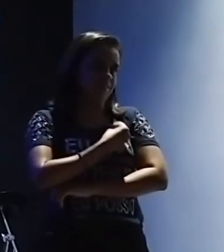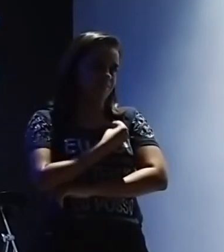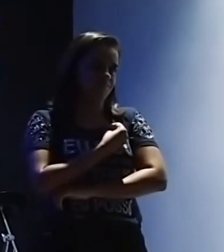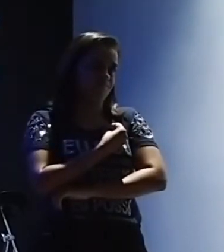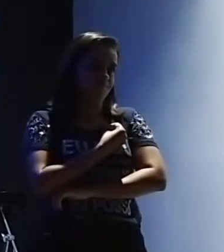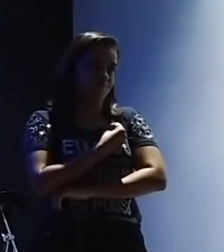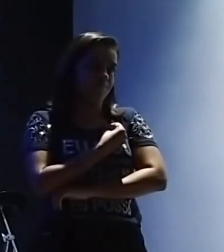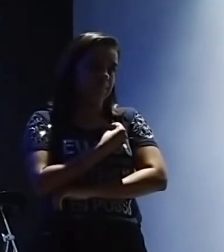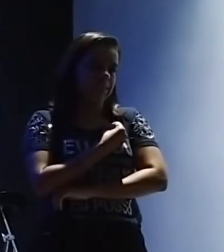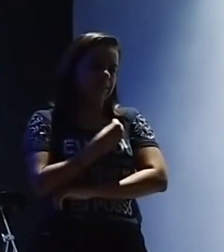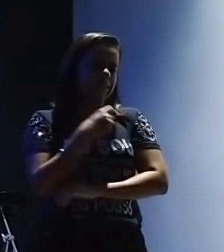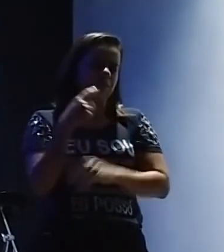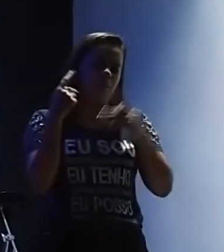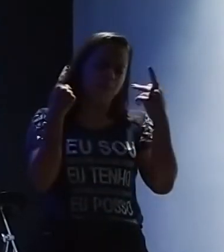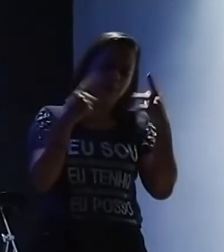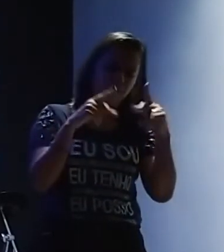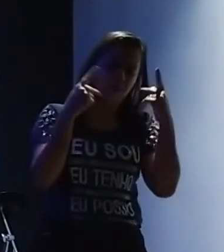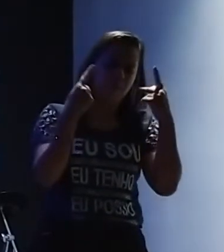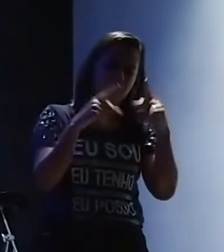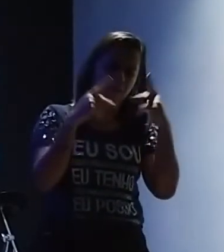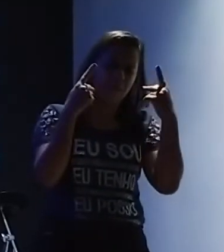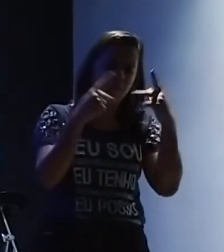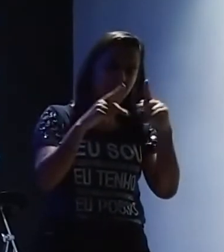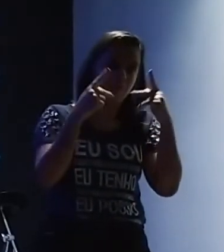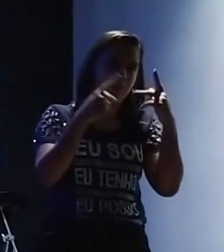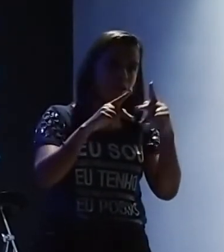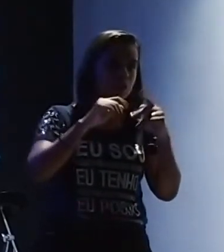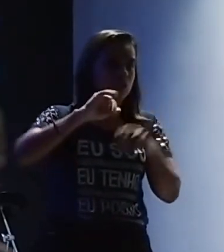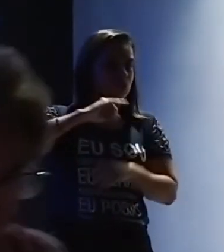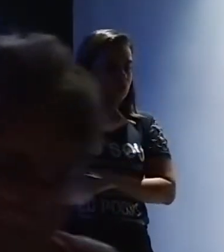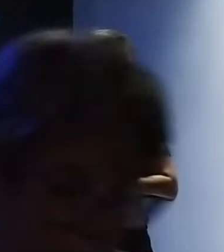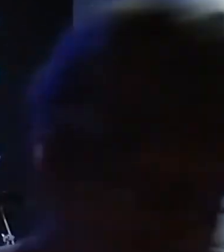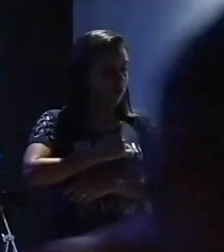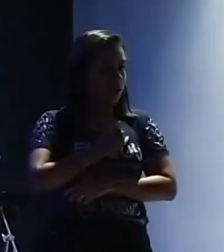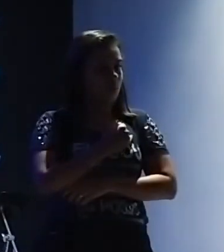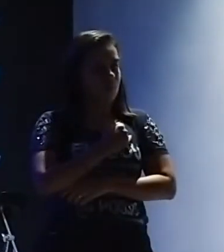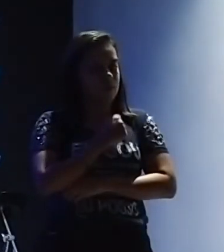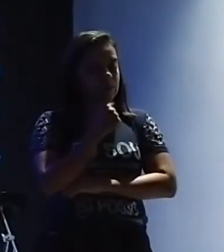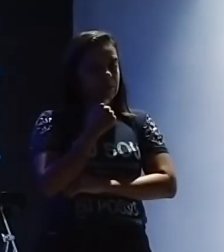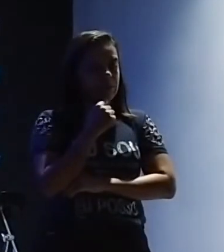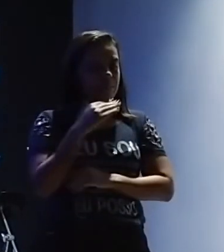E por muito tempo eu preguei João no meu terraço,